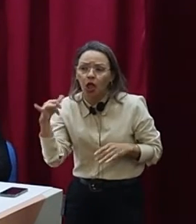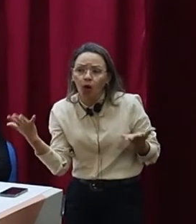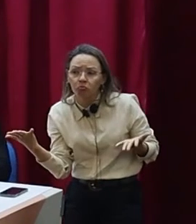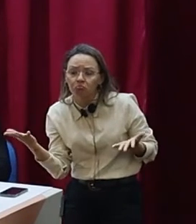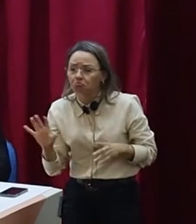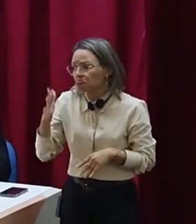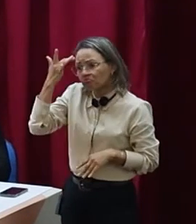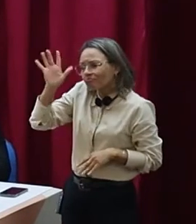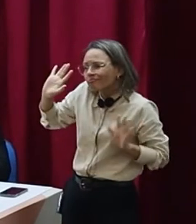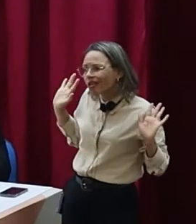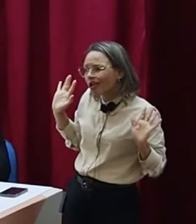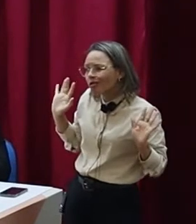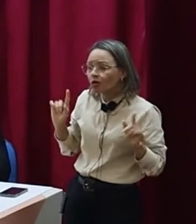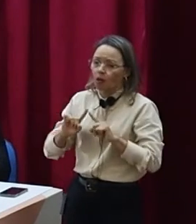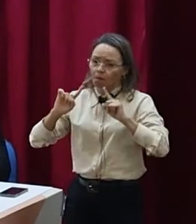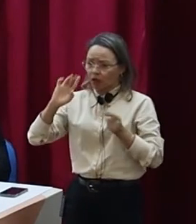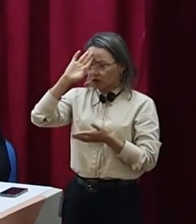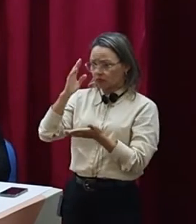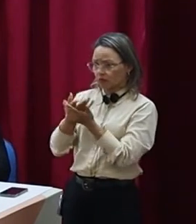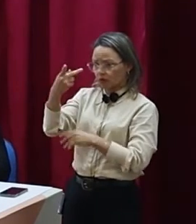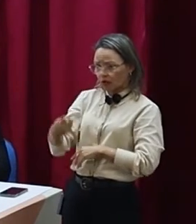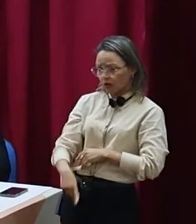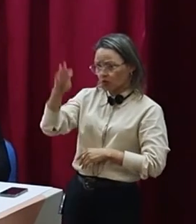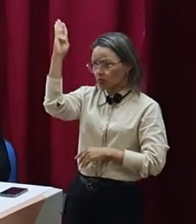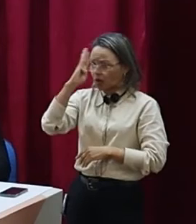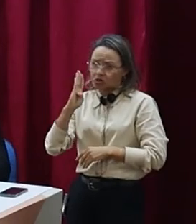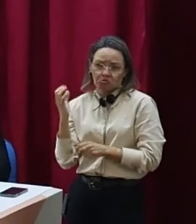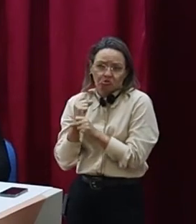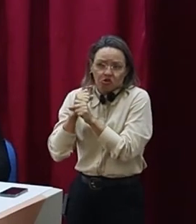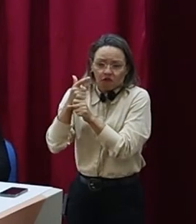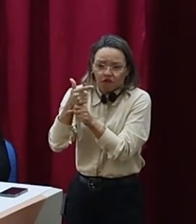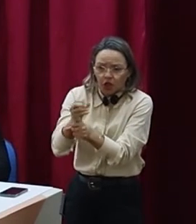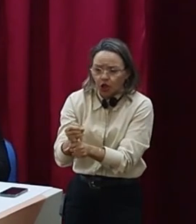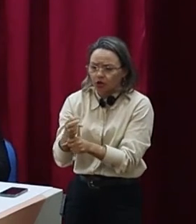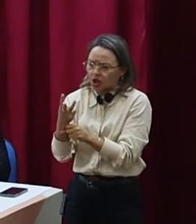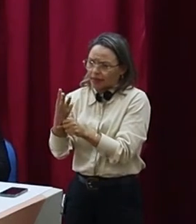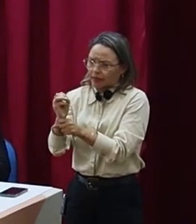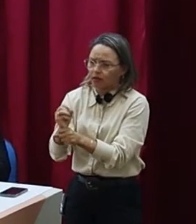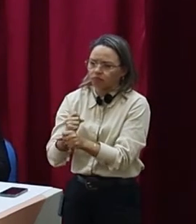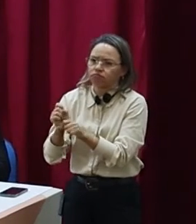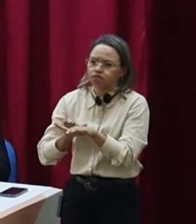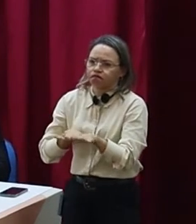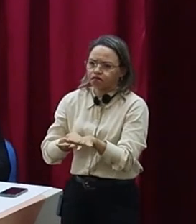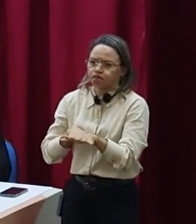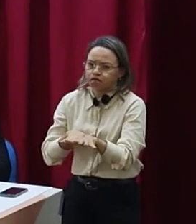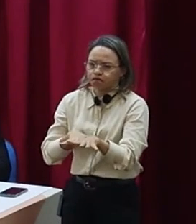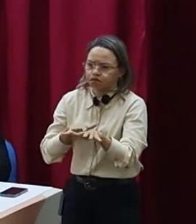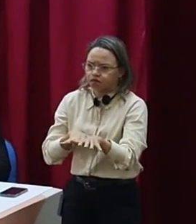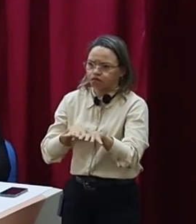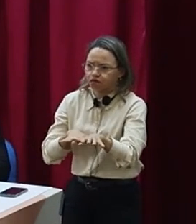Mas acredito que o Brasil, há pelo menos uns 20 a 30 anos, tem marchado de forma muito contundente